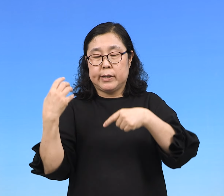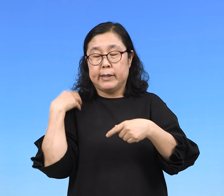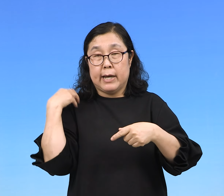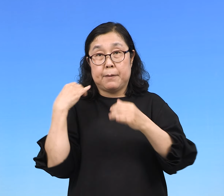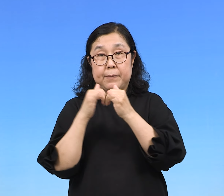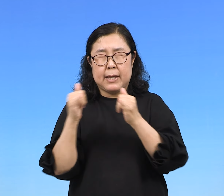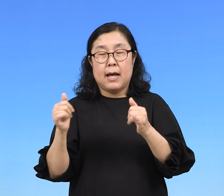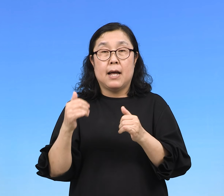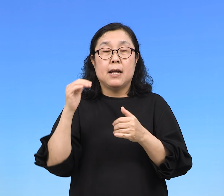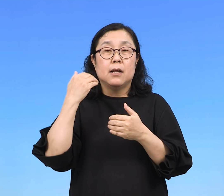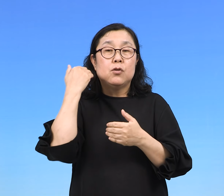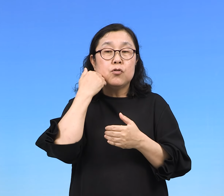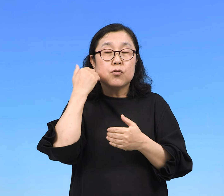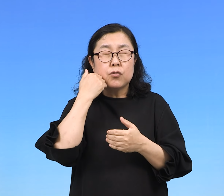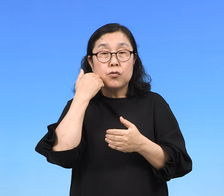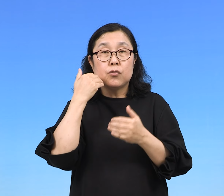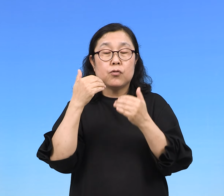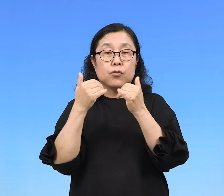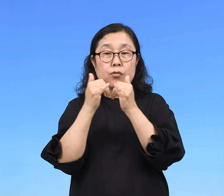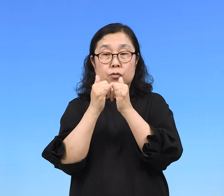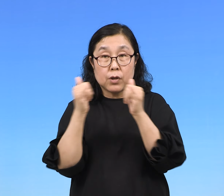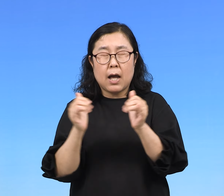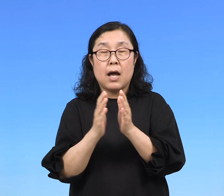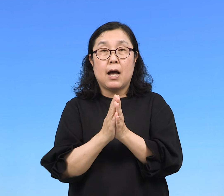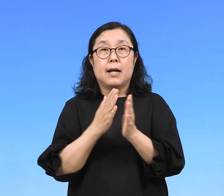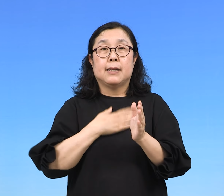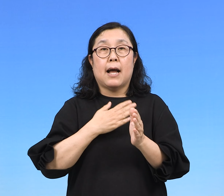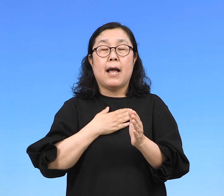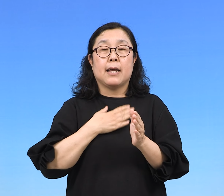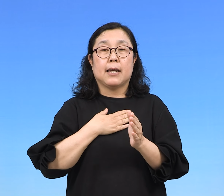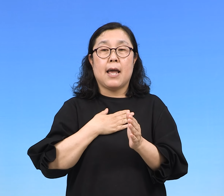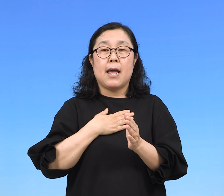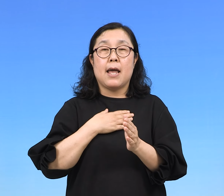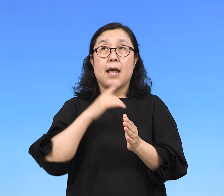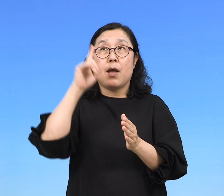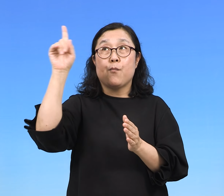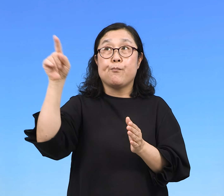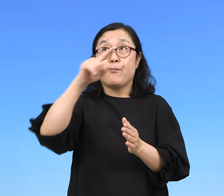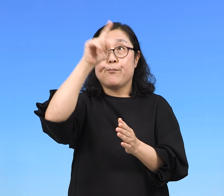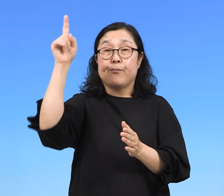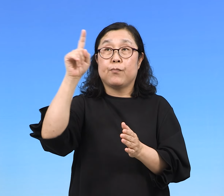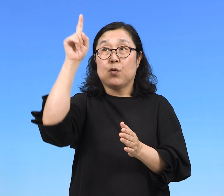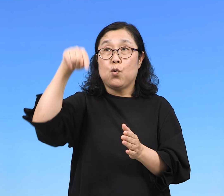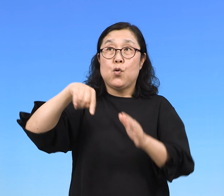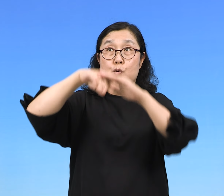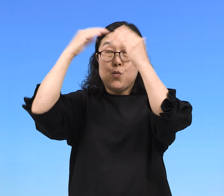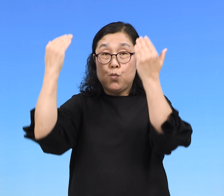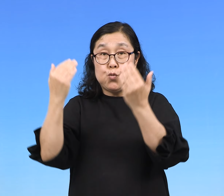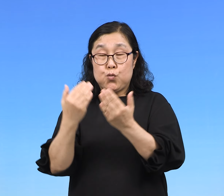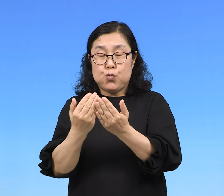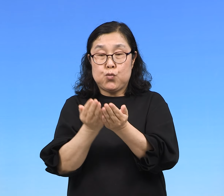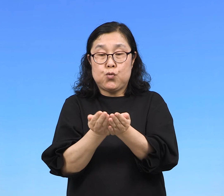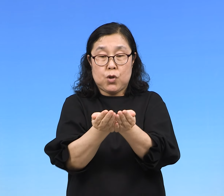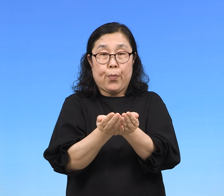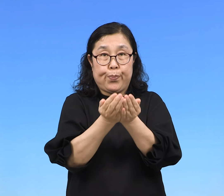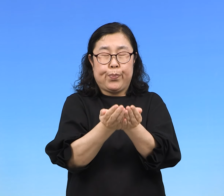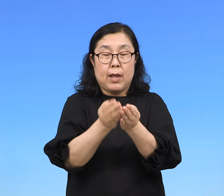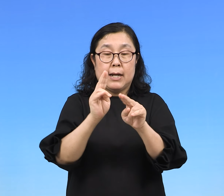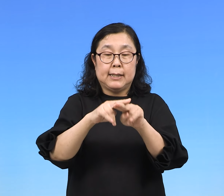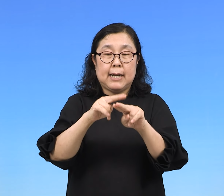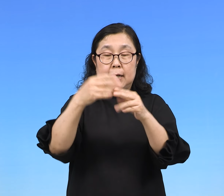누군가가 우주선 자리를 준다고 하면 어느 좌석이냐고 묻지 마라, 그냥 올라타라. 와, 이게 너무 멋지지